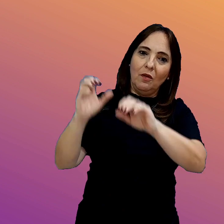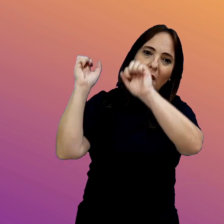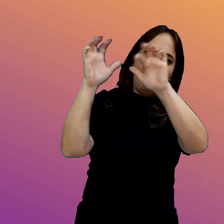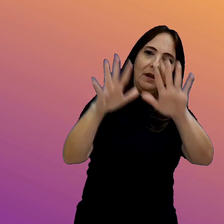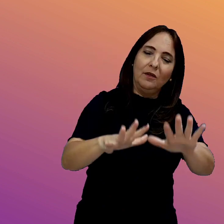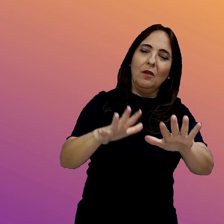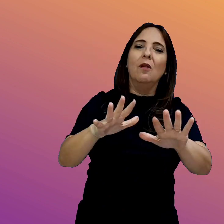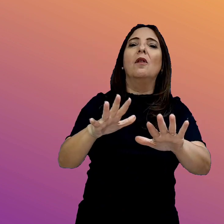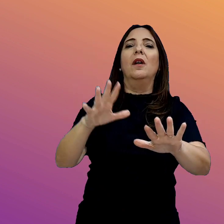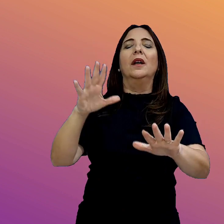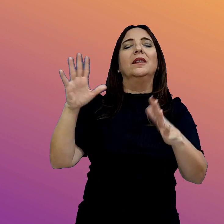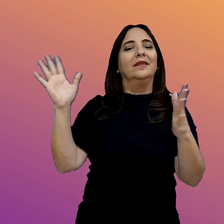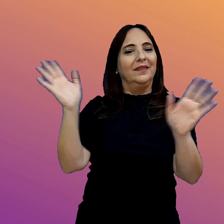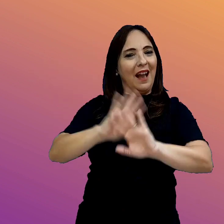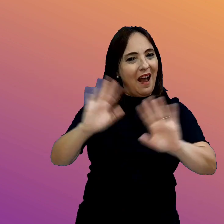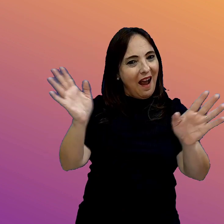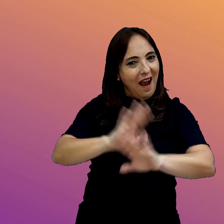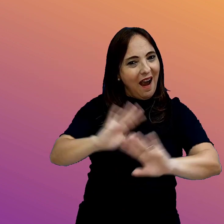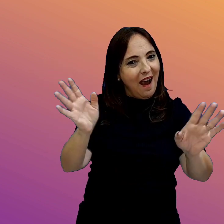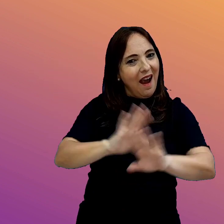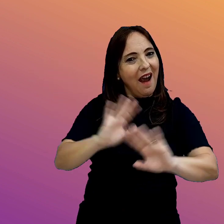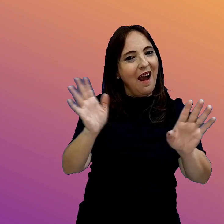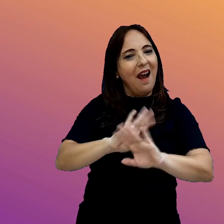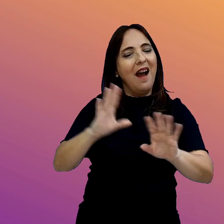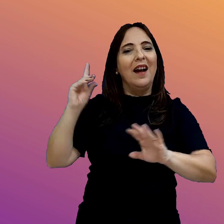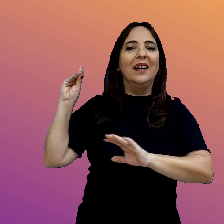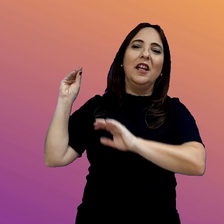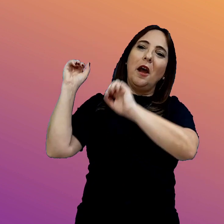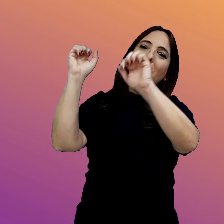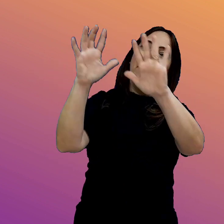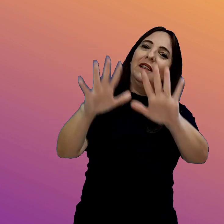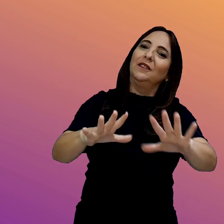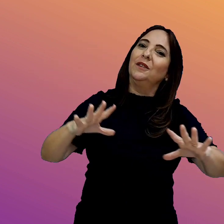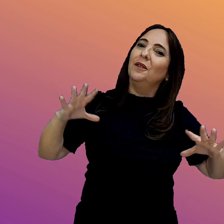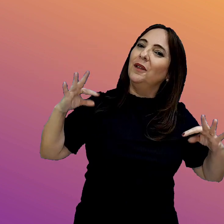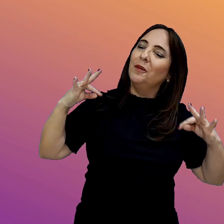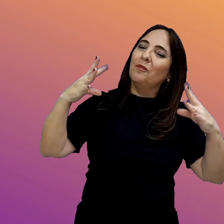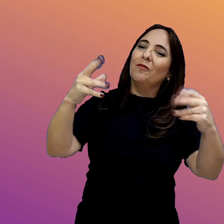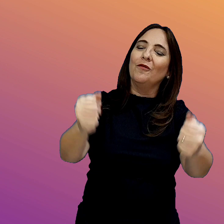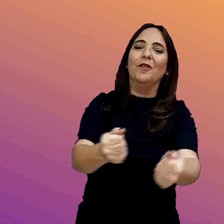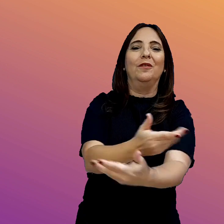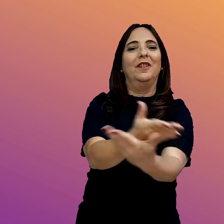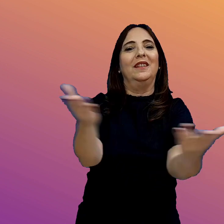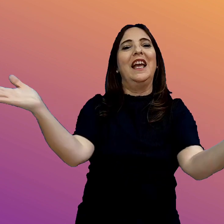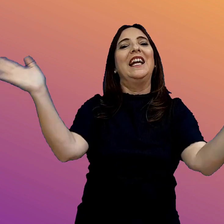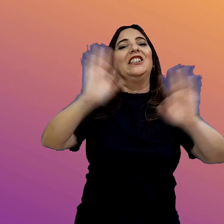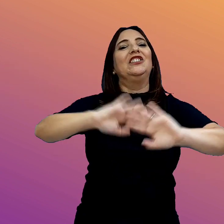tá? Deus abençoe a todos. Um grande beijo. Tchau, tchau. Até a próxima.